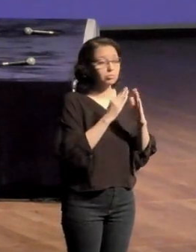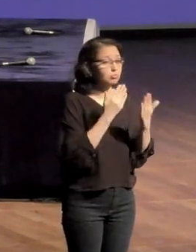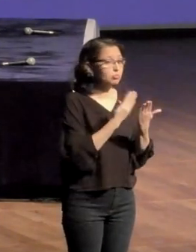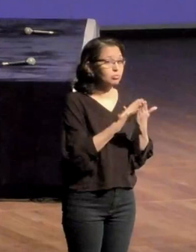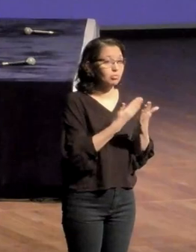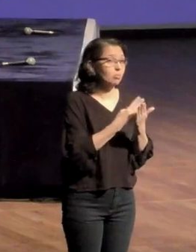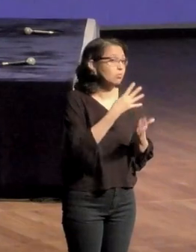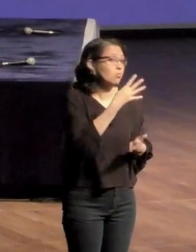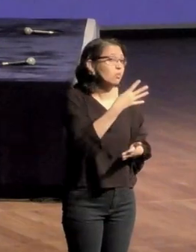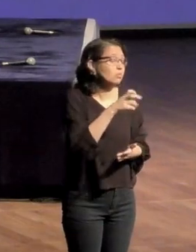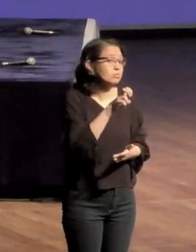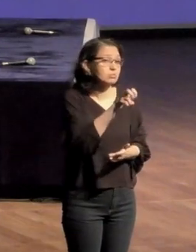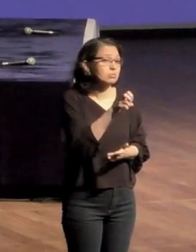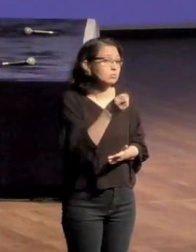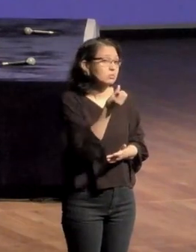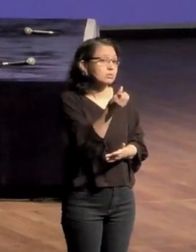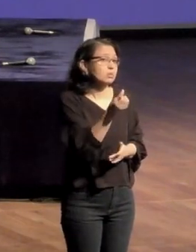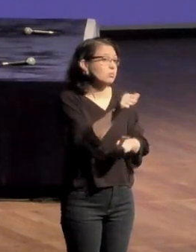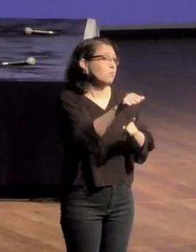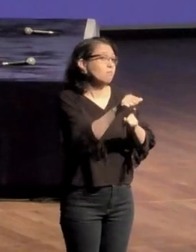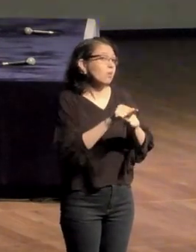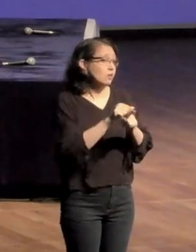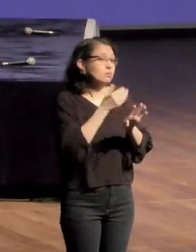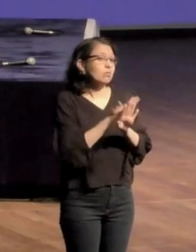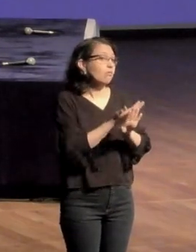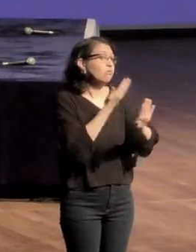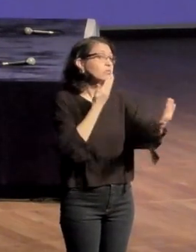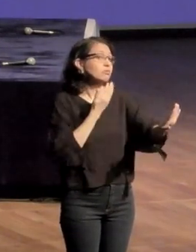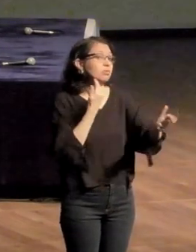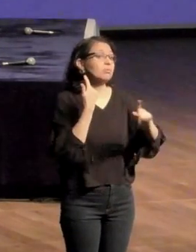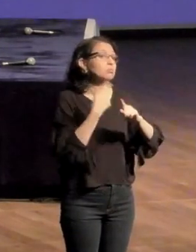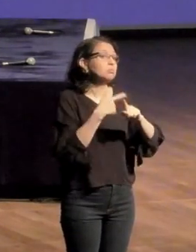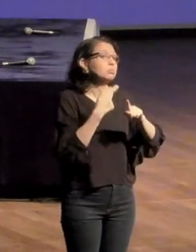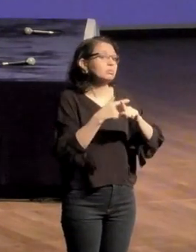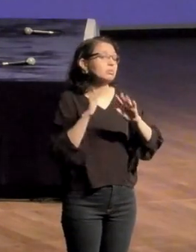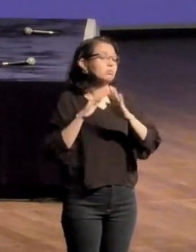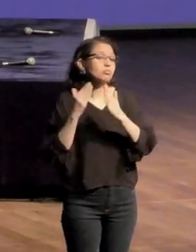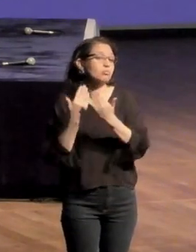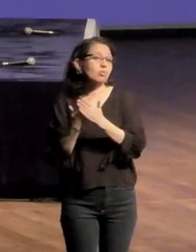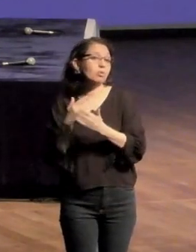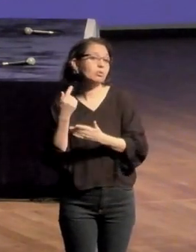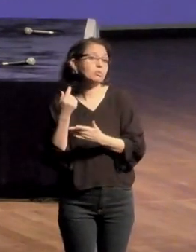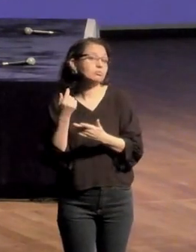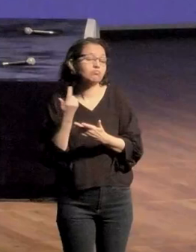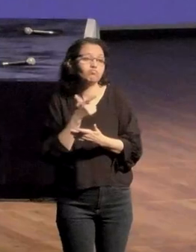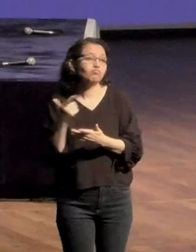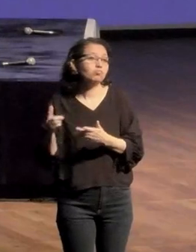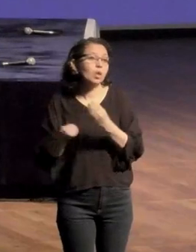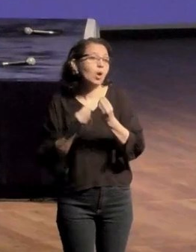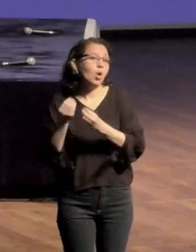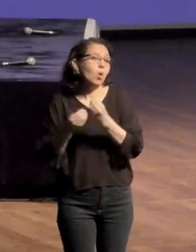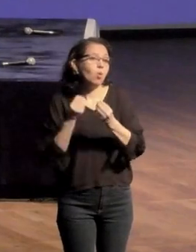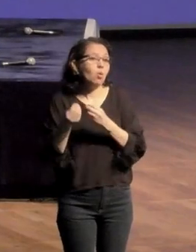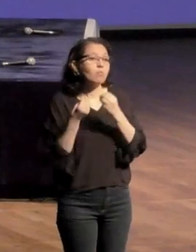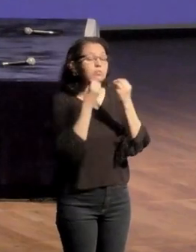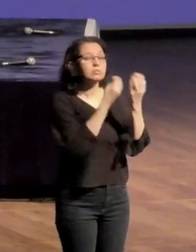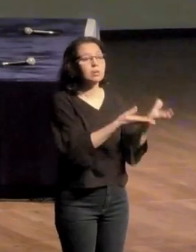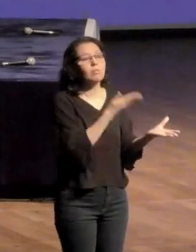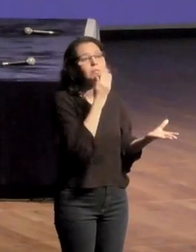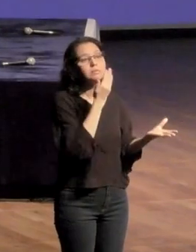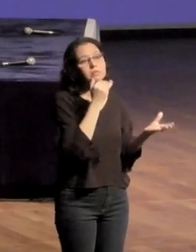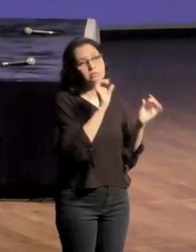seis meses da escola com a justificativa de que não tem como fornecer alimentação especial para ele porque ele não tem um laudo então